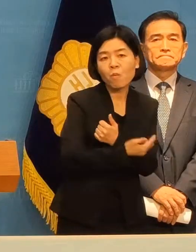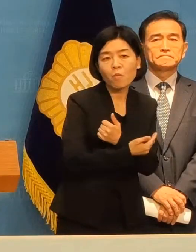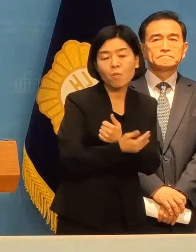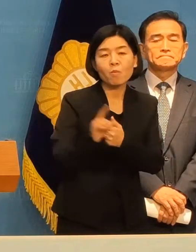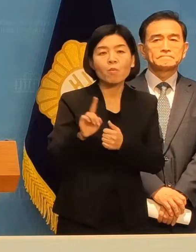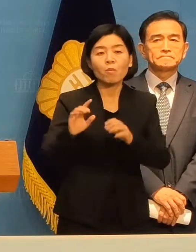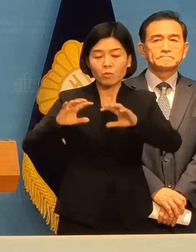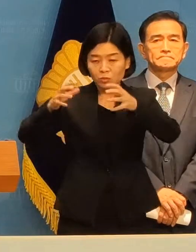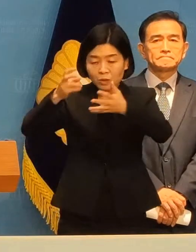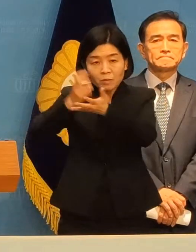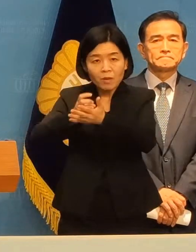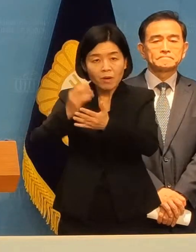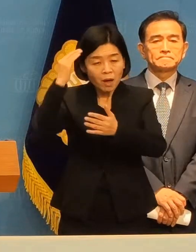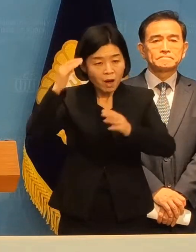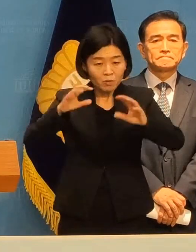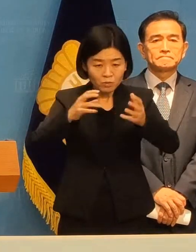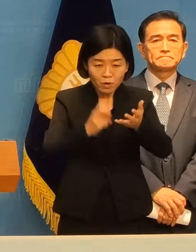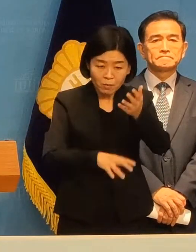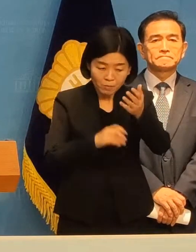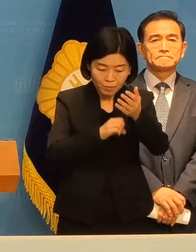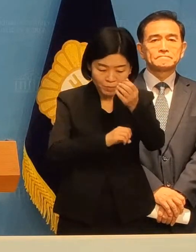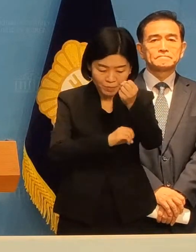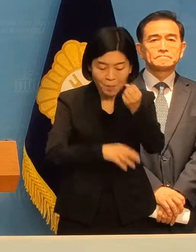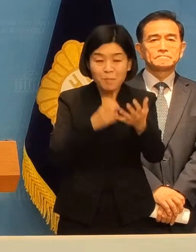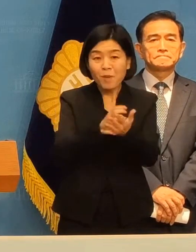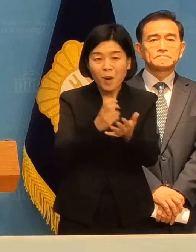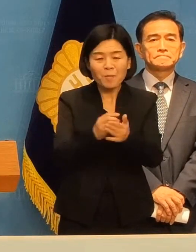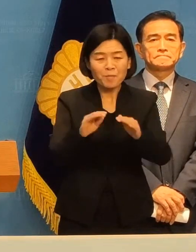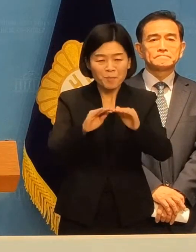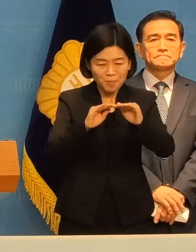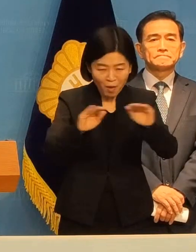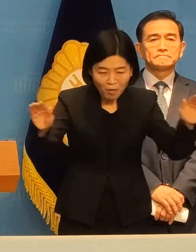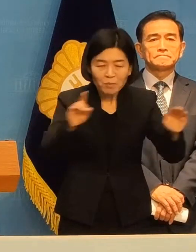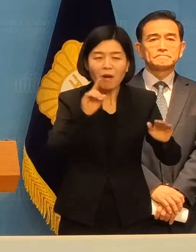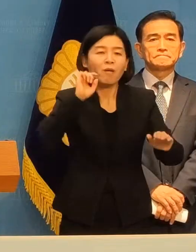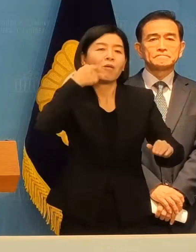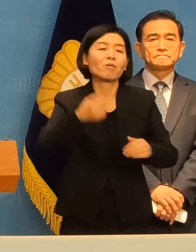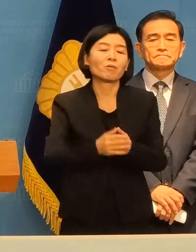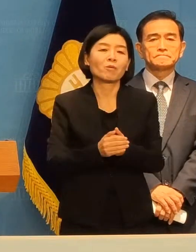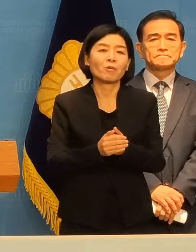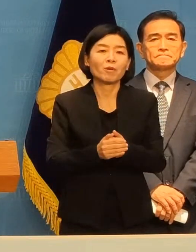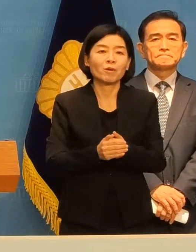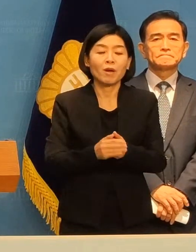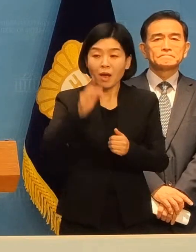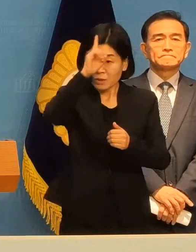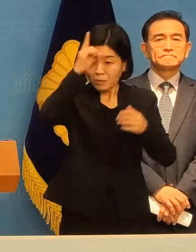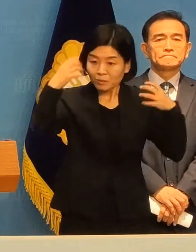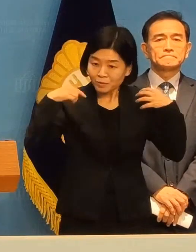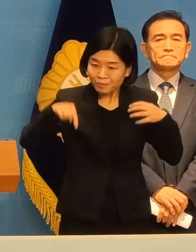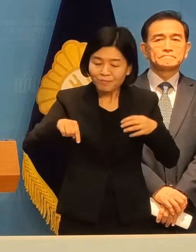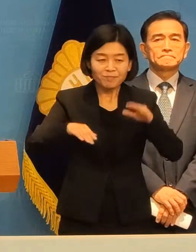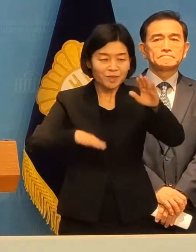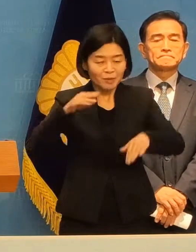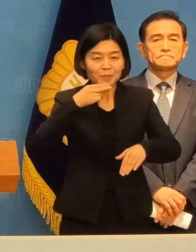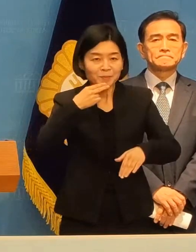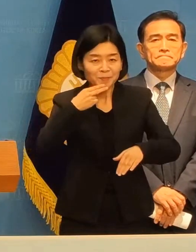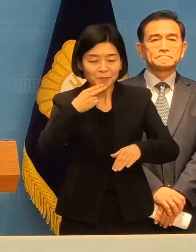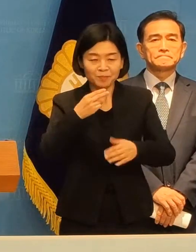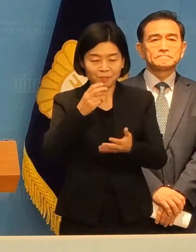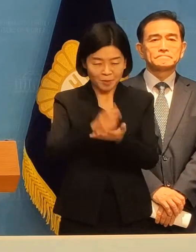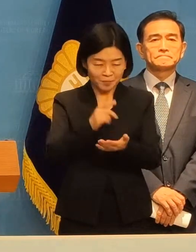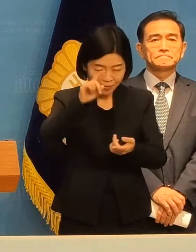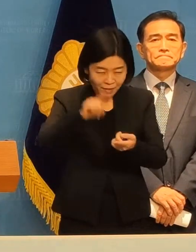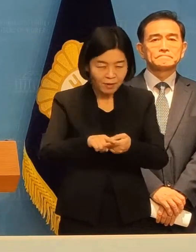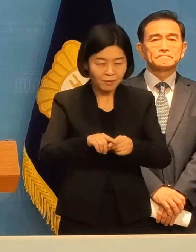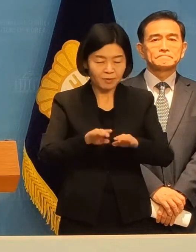대한민국 헌법은 만인 앞에 평등하지 않은 법이 되는 것입니다. 대한민국 정부가 이들을 차별하지 않고 법 앞에 보호받을 수